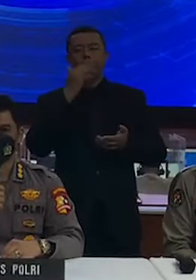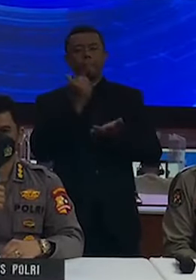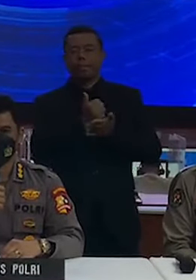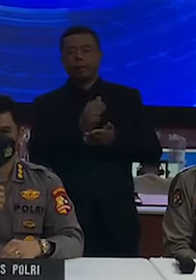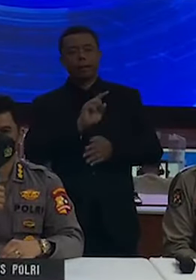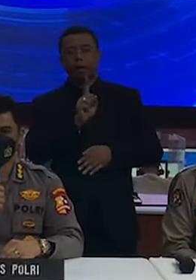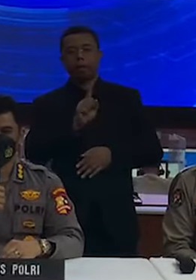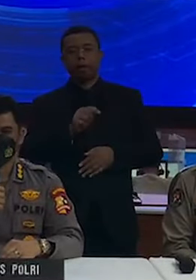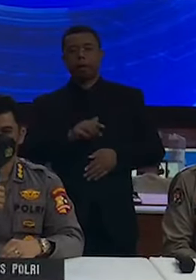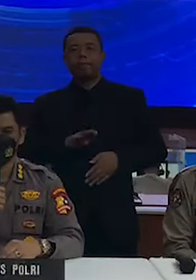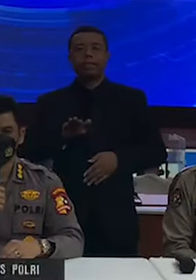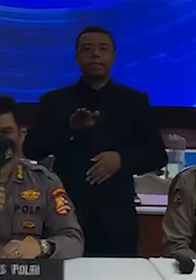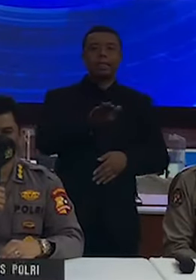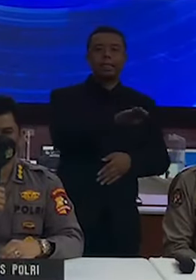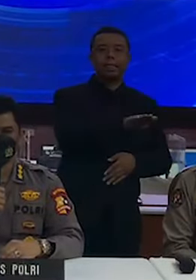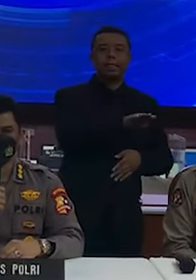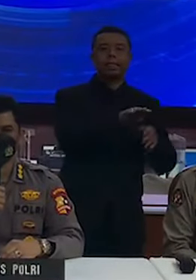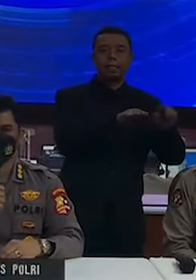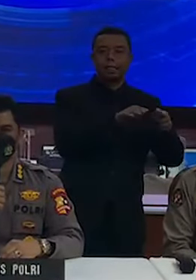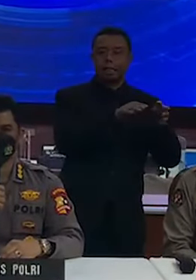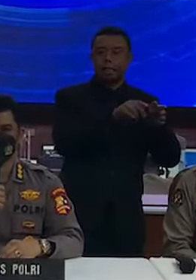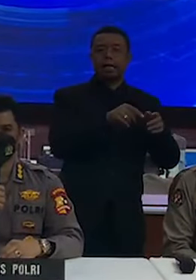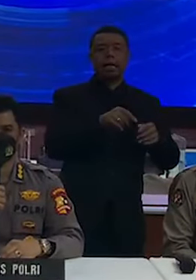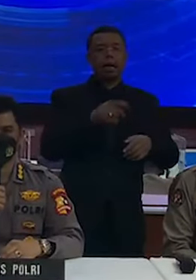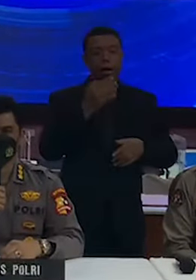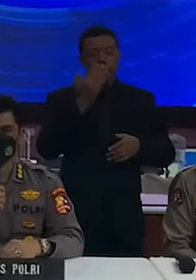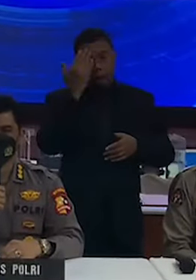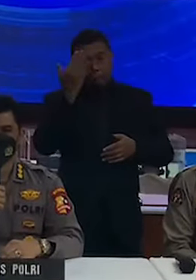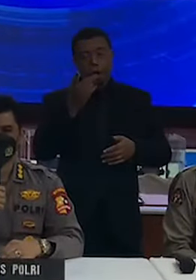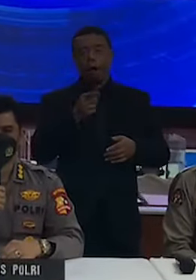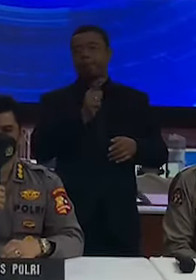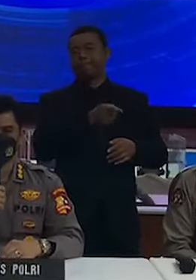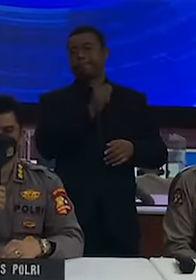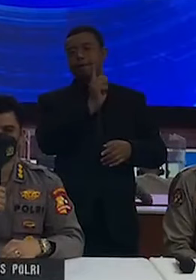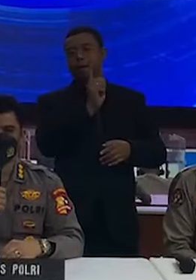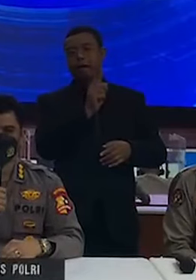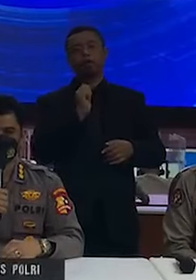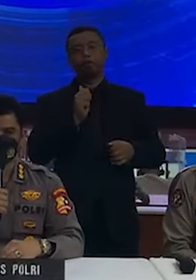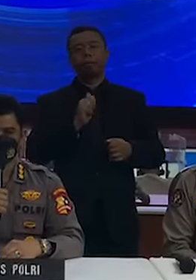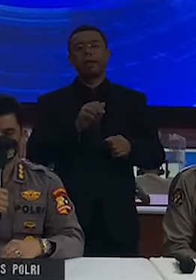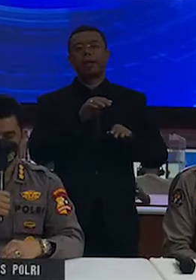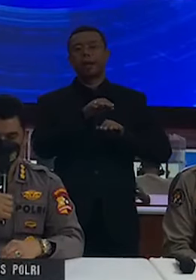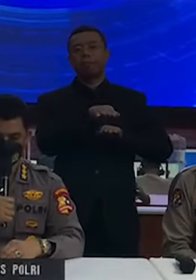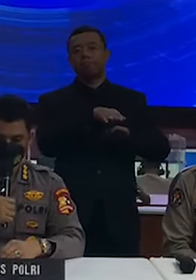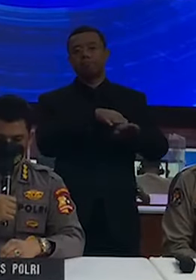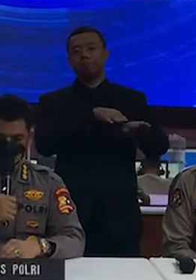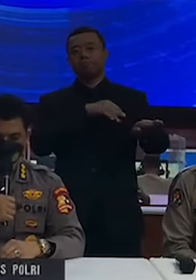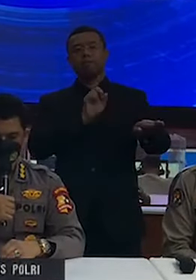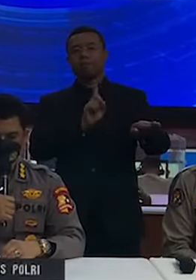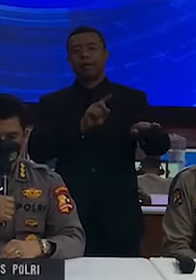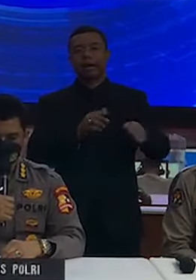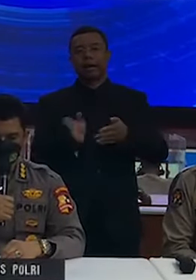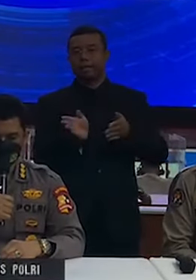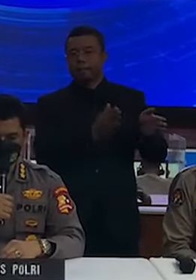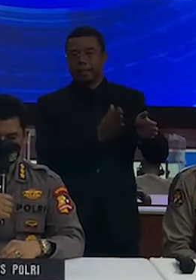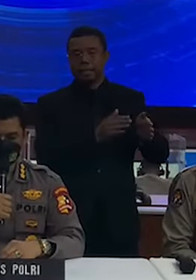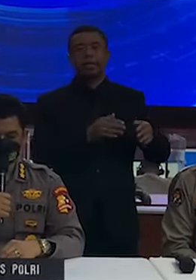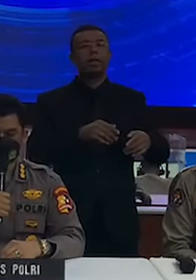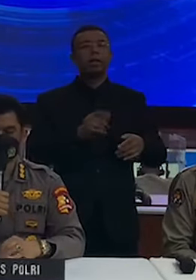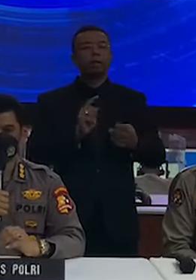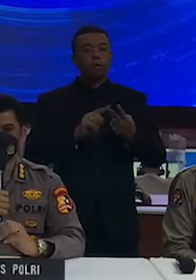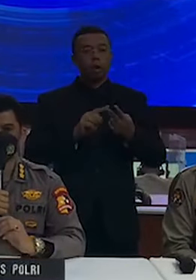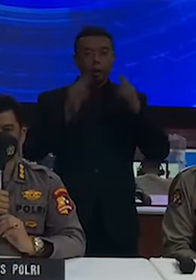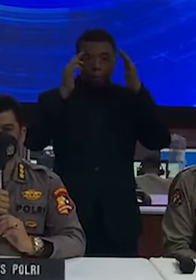penting sekali, tidak kerusakan atau kendala, agar tidak berhenti di bahu jalan. Kemudian